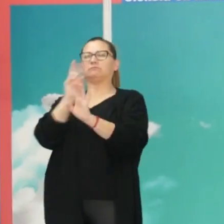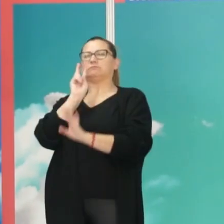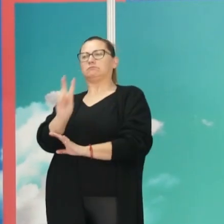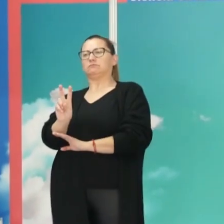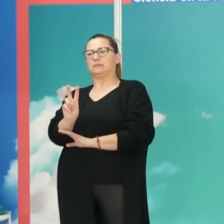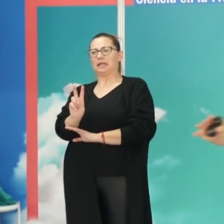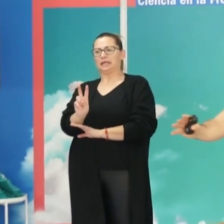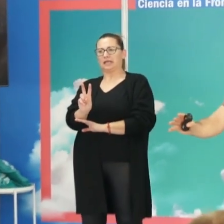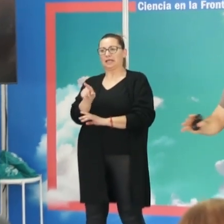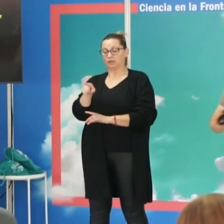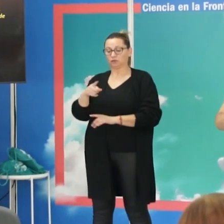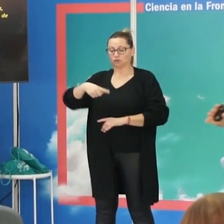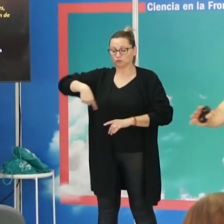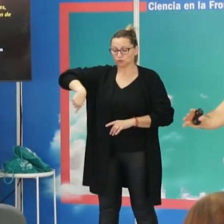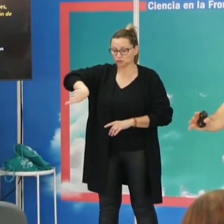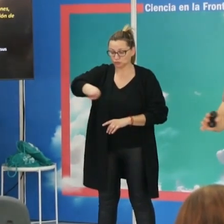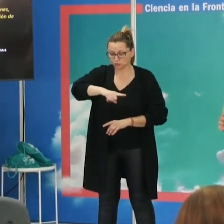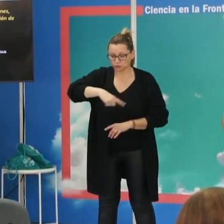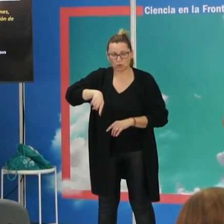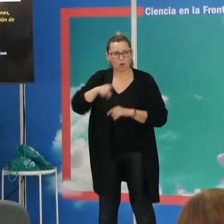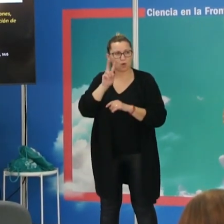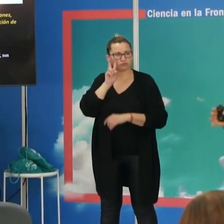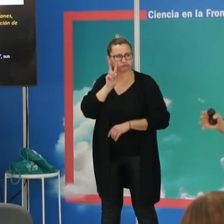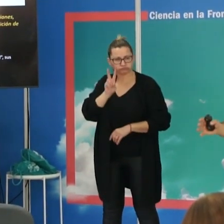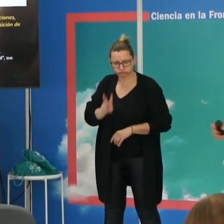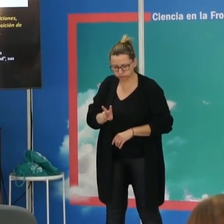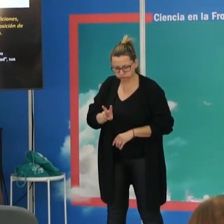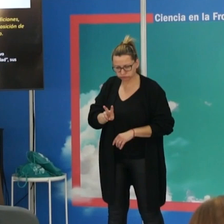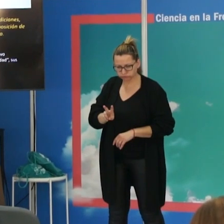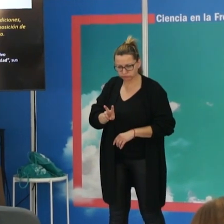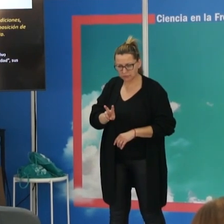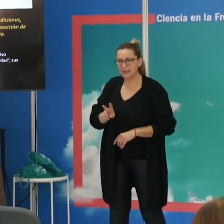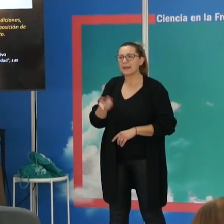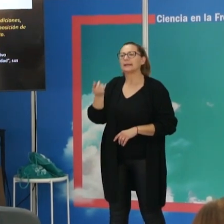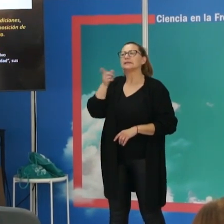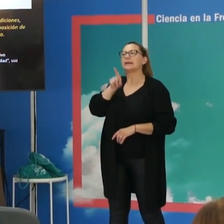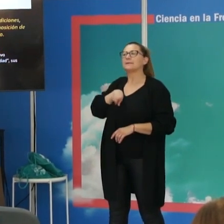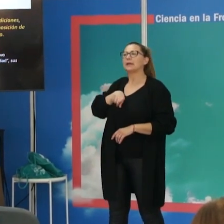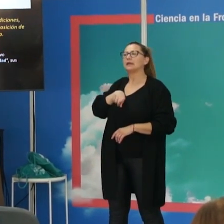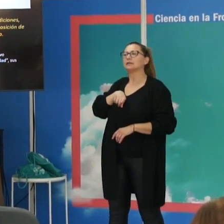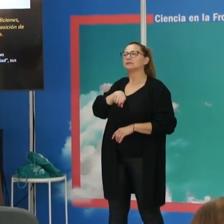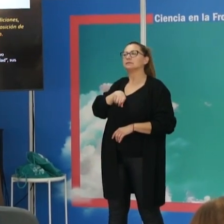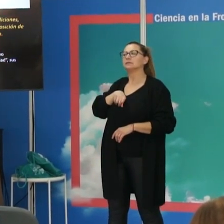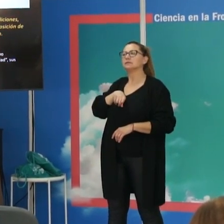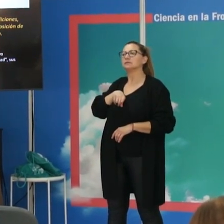estamos describiéndolo o constatando algo que simplemente observamos, sino